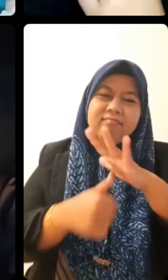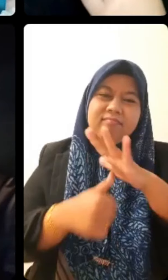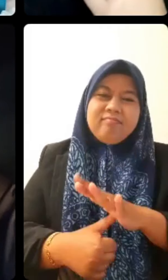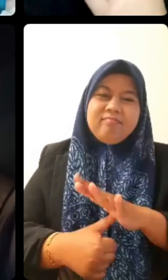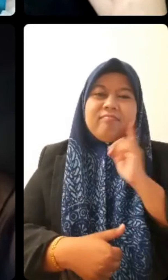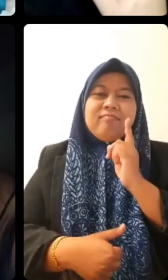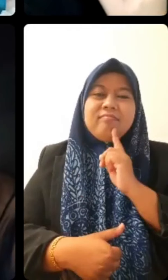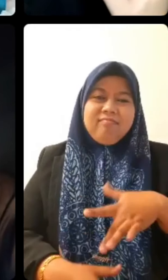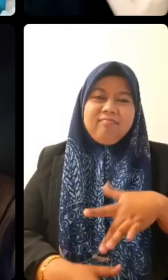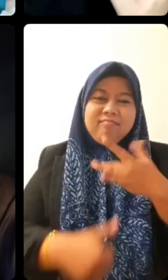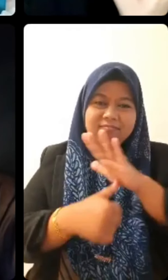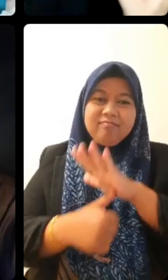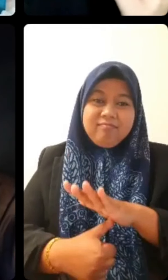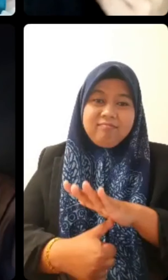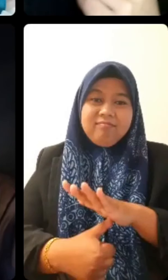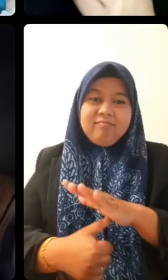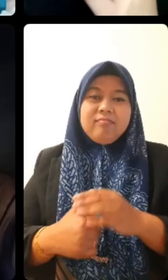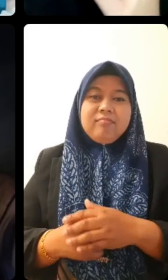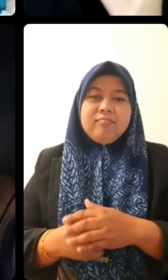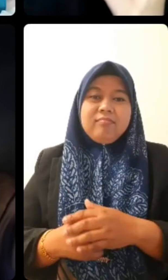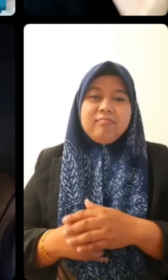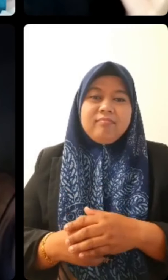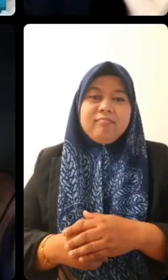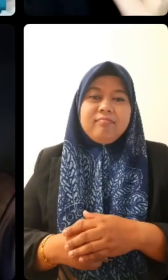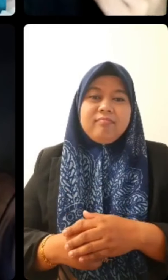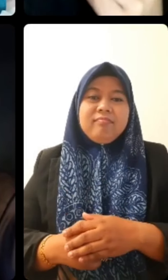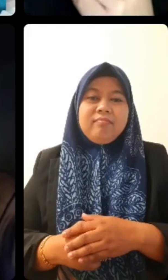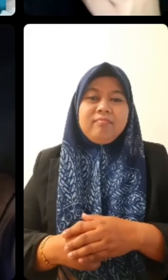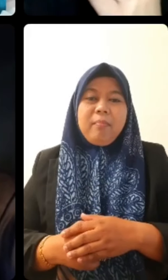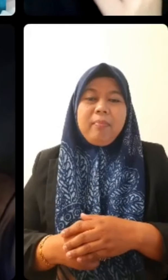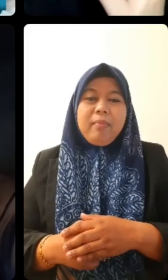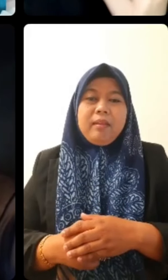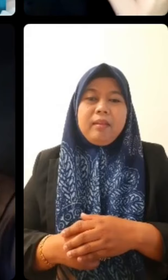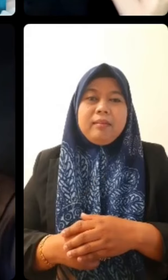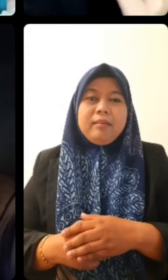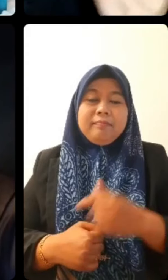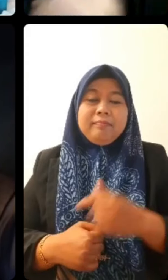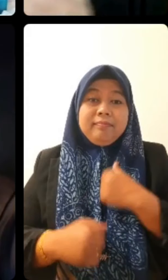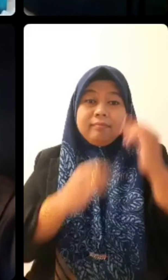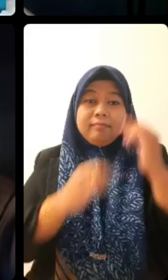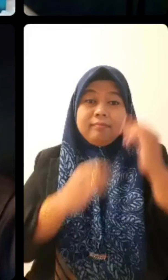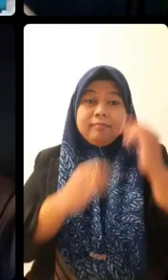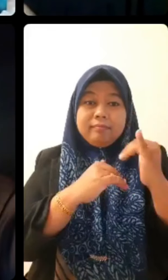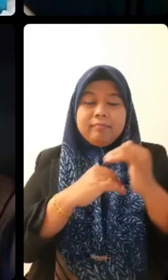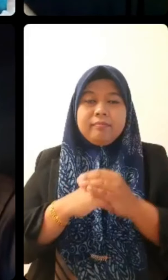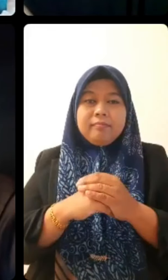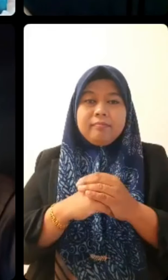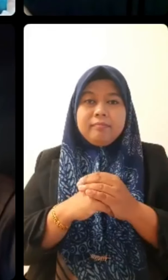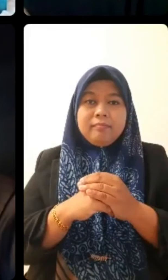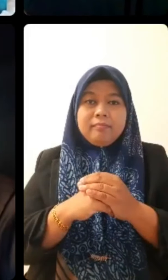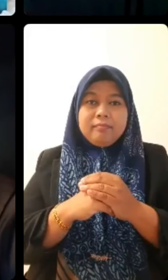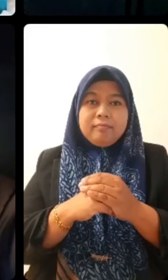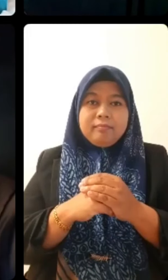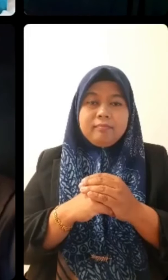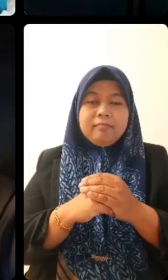sendirilah. Okay, tu jadinya saya harap semoga urusan kita, urusan